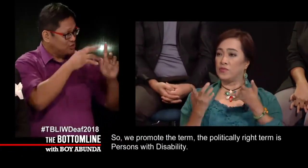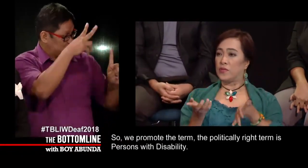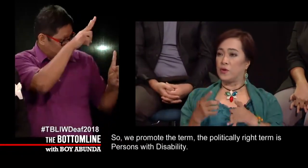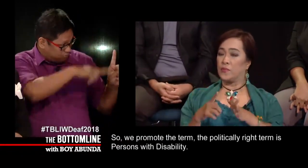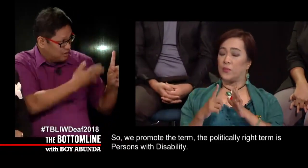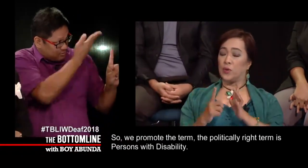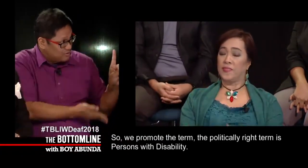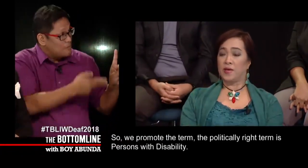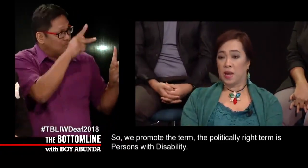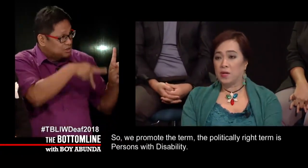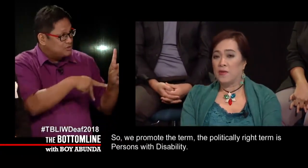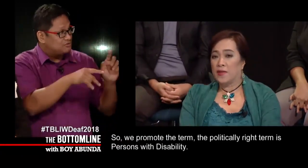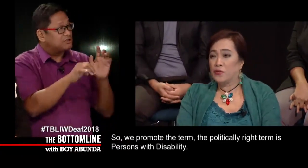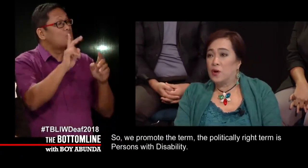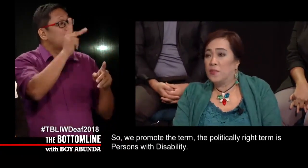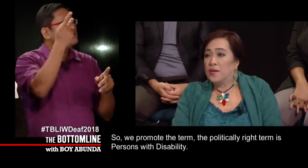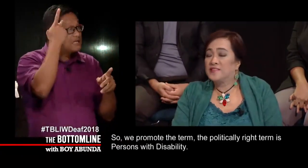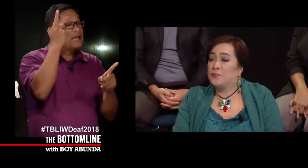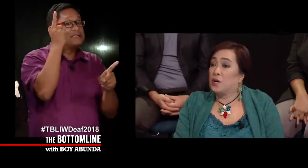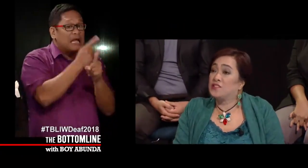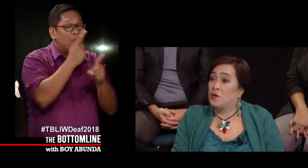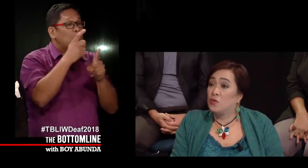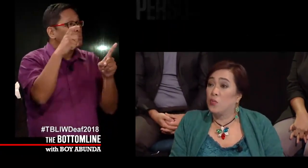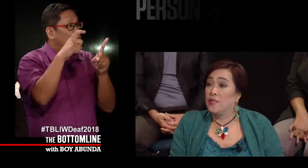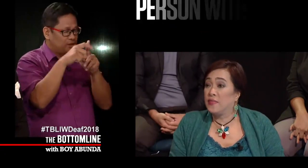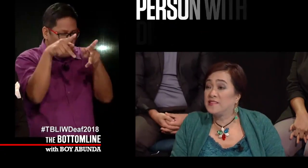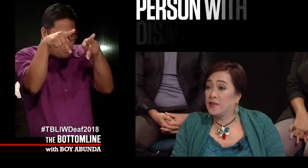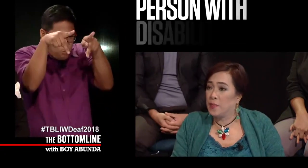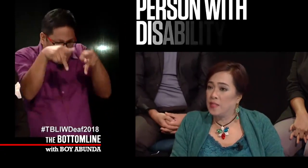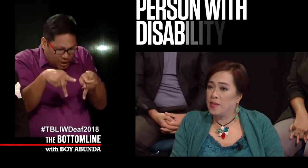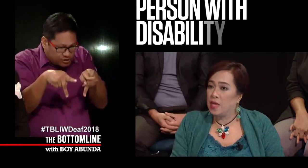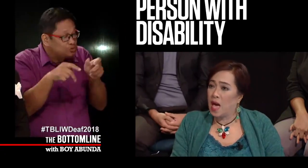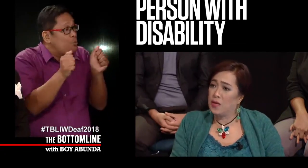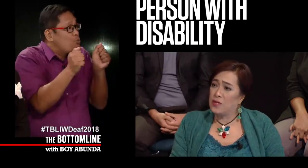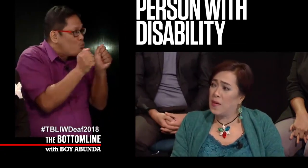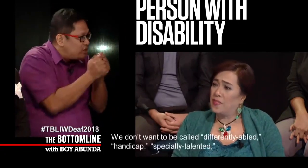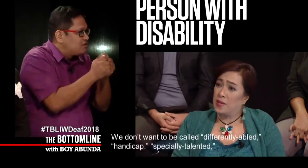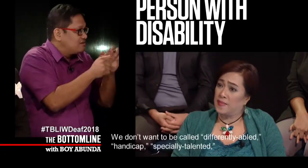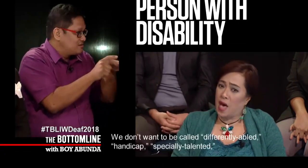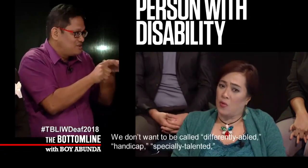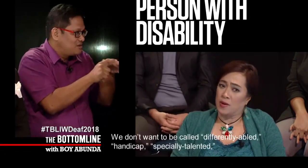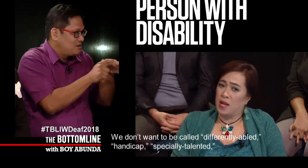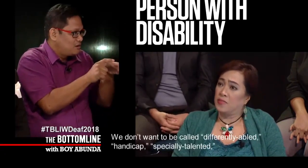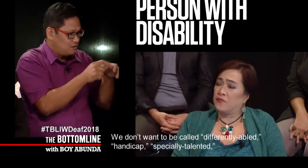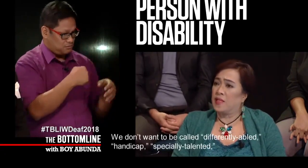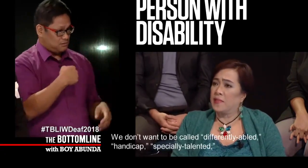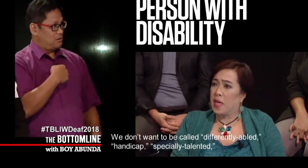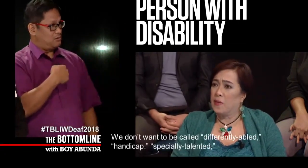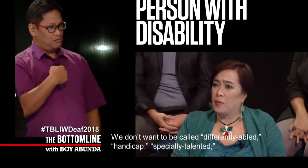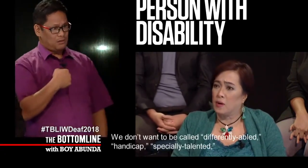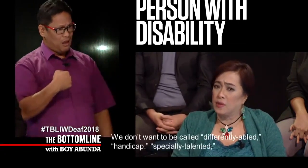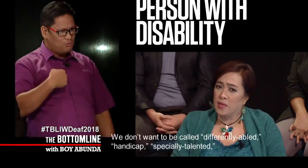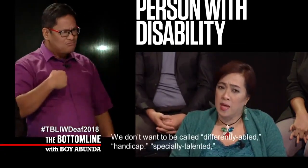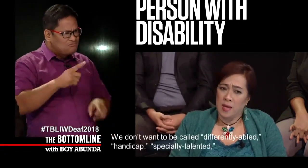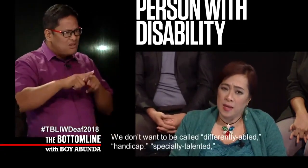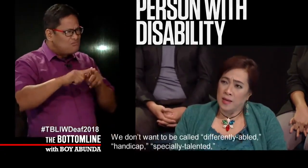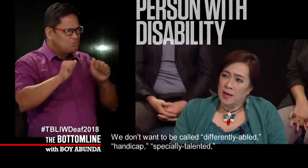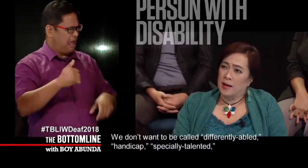promote the term, the politically correct term is person with disability. Ayaw namin tinatawag ng differently